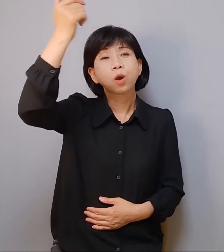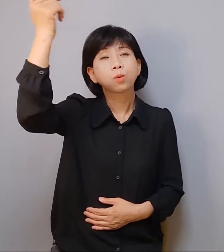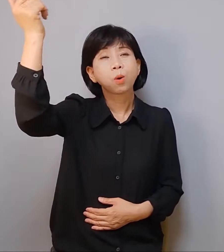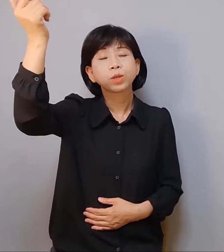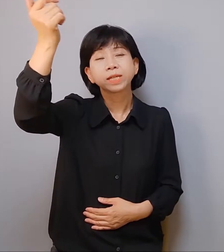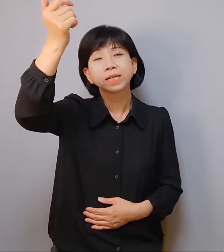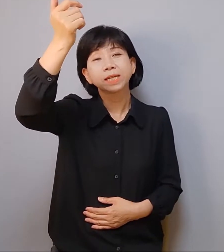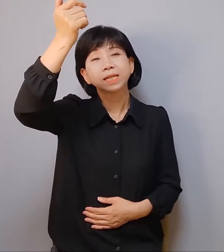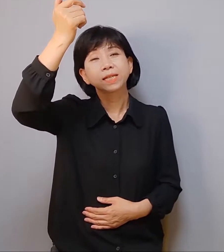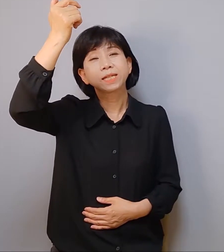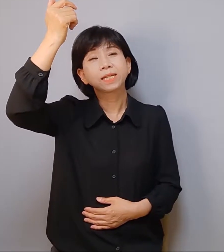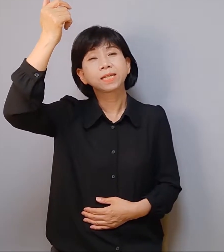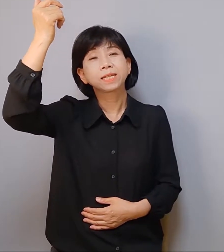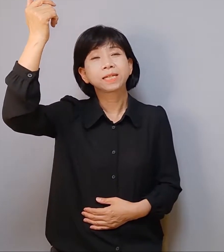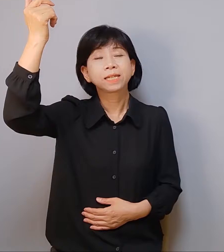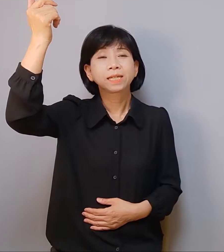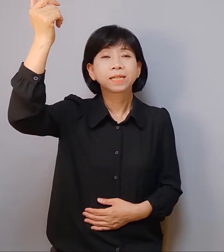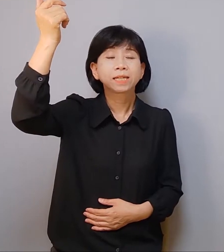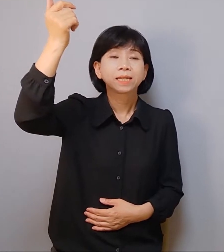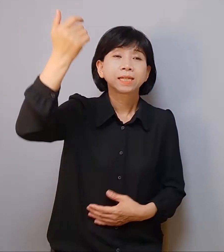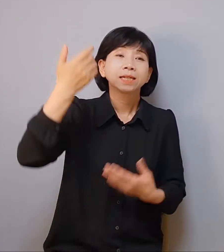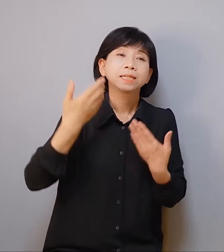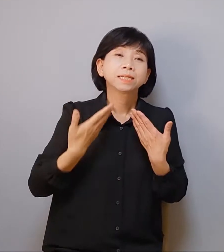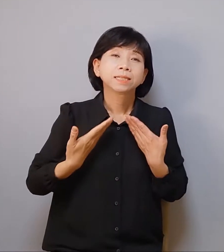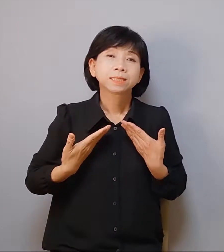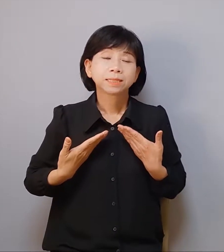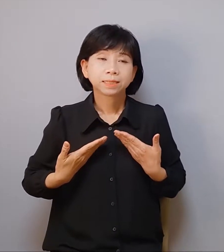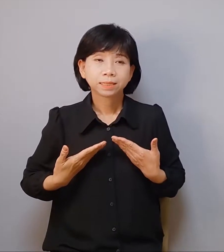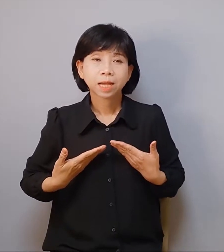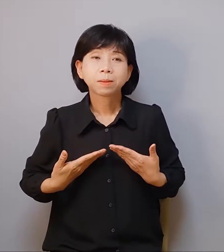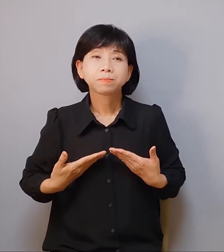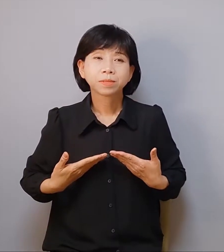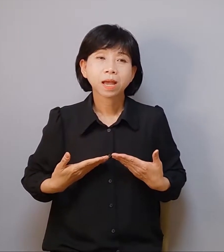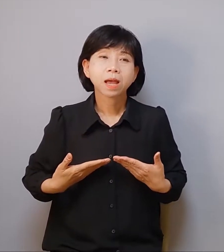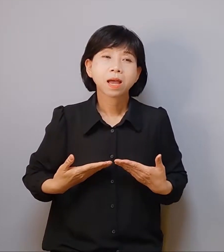나의 영혼이